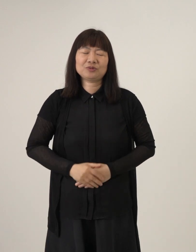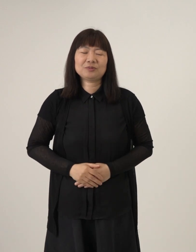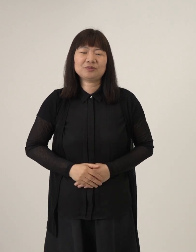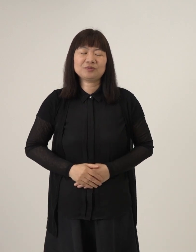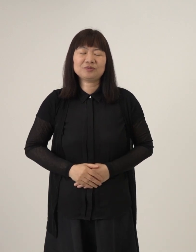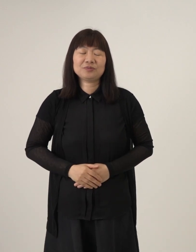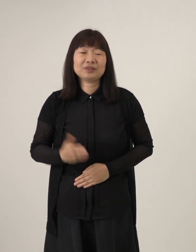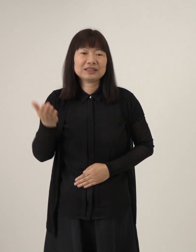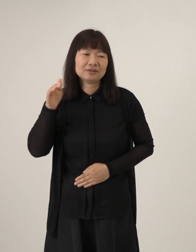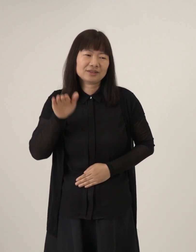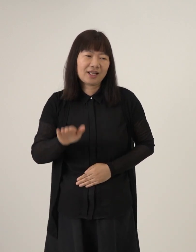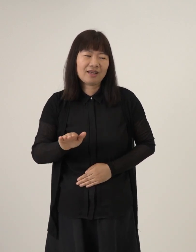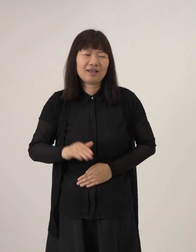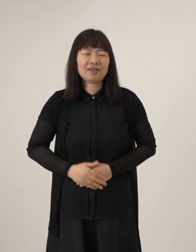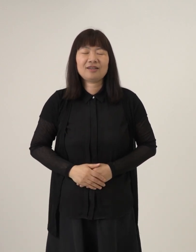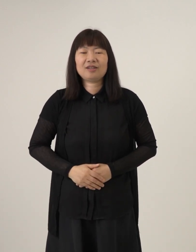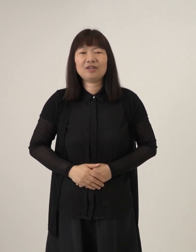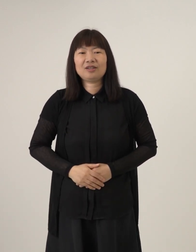그런데